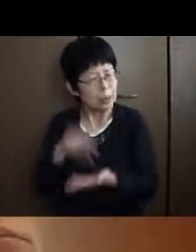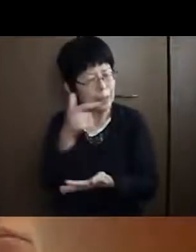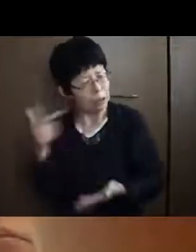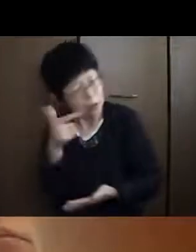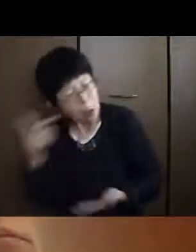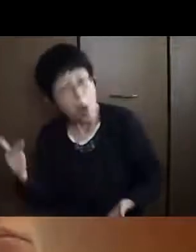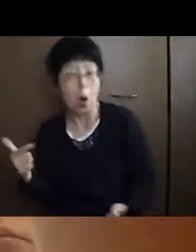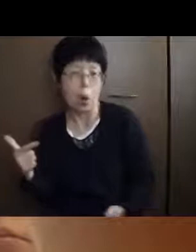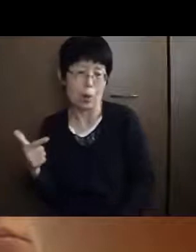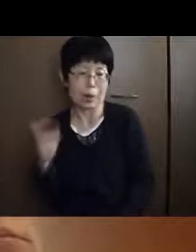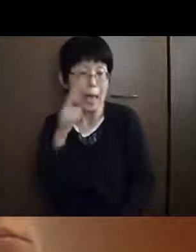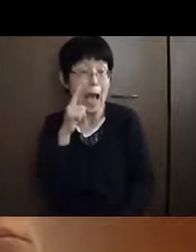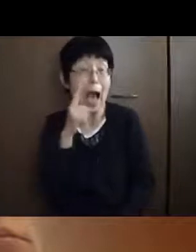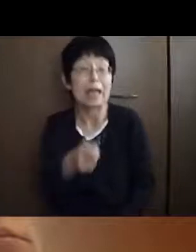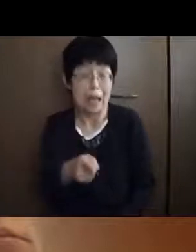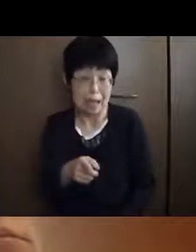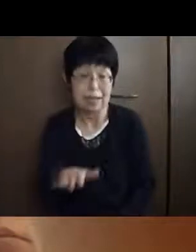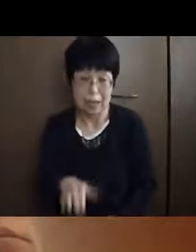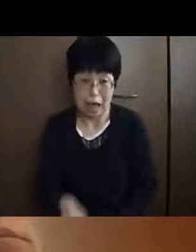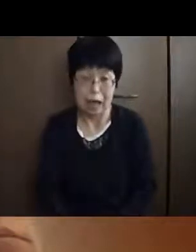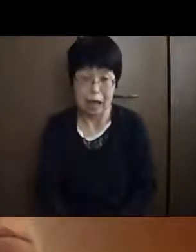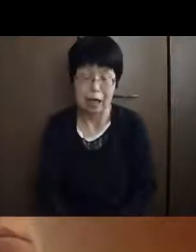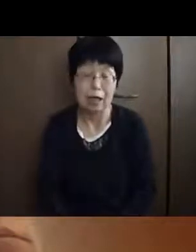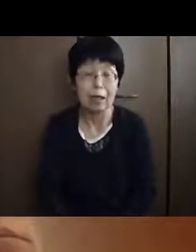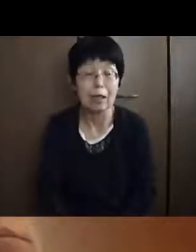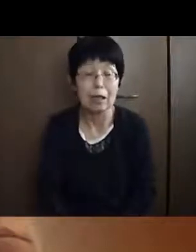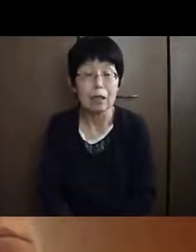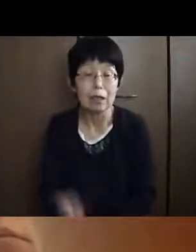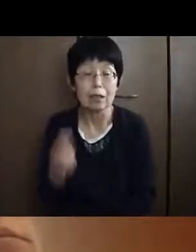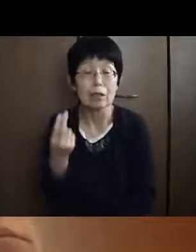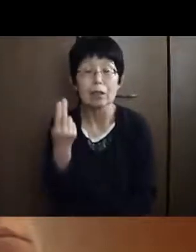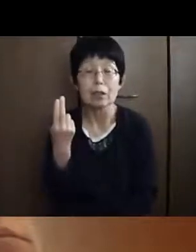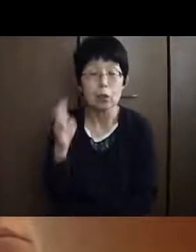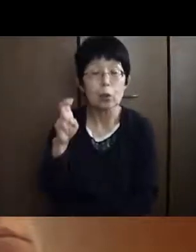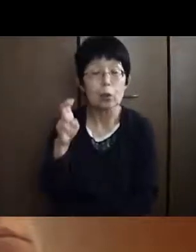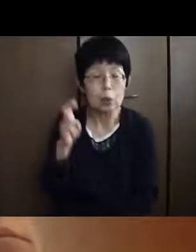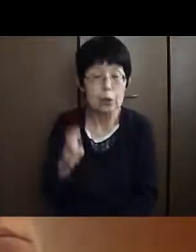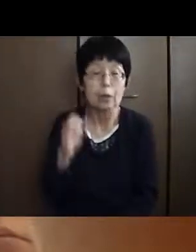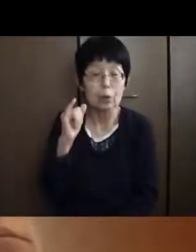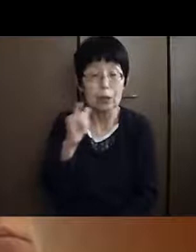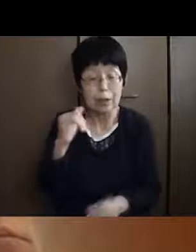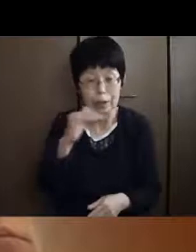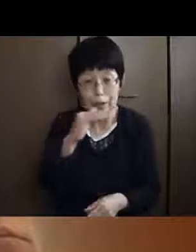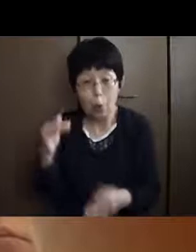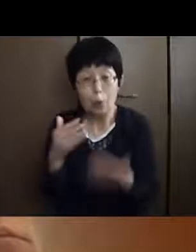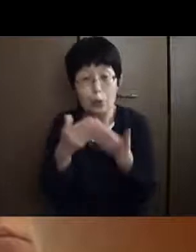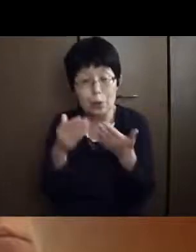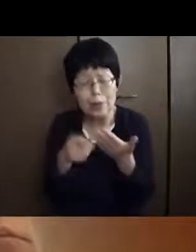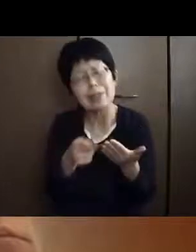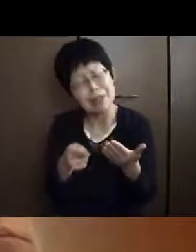ね。なんか、あれですよね、トロロさんのあの囲碁の絵って、すごい可愛くて、なんか、